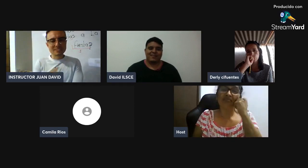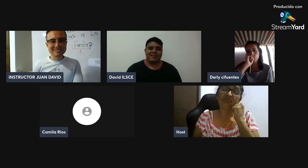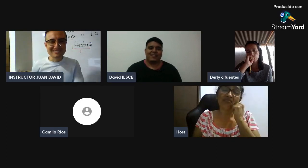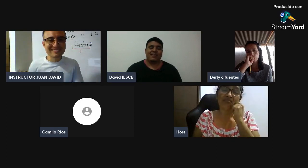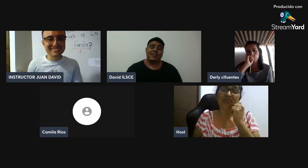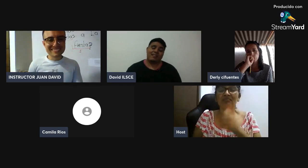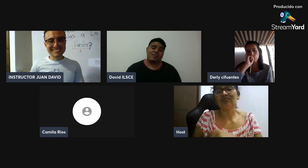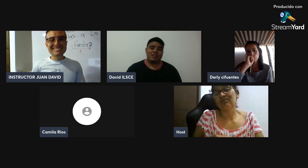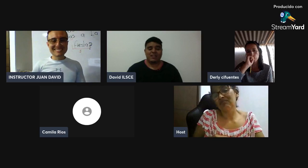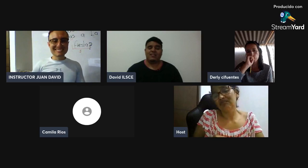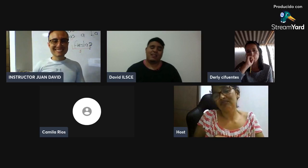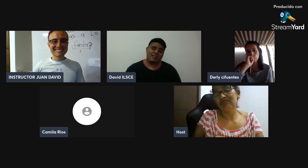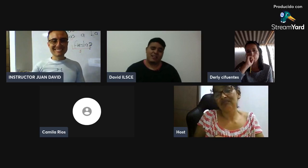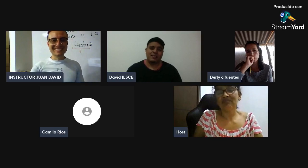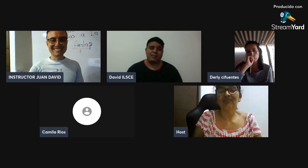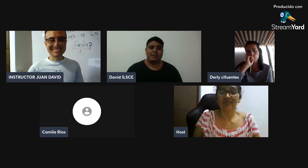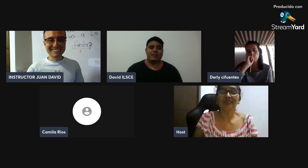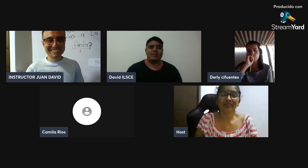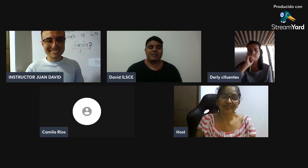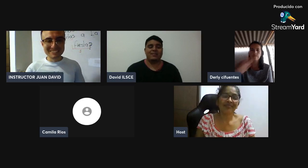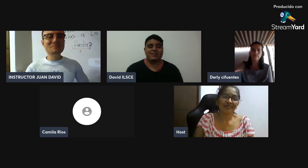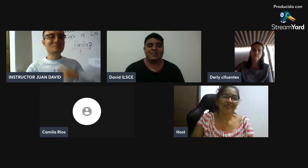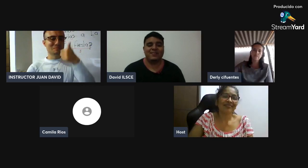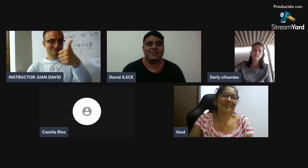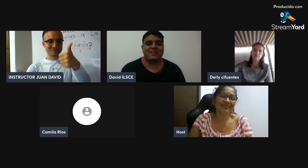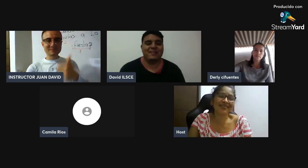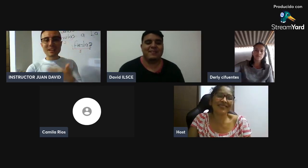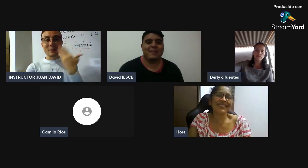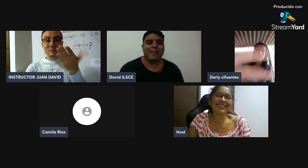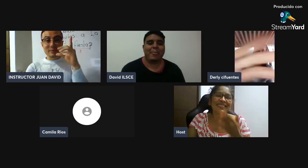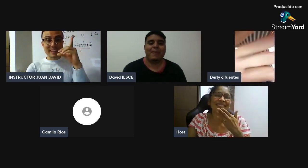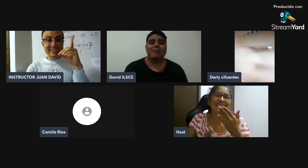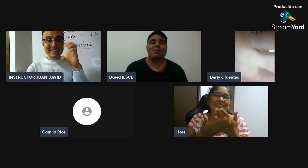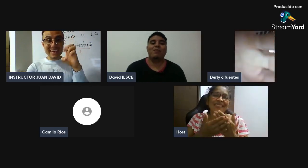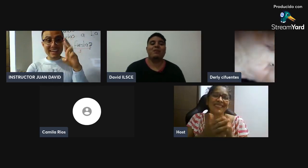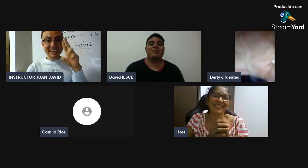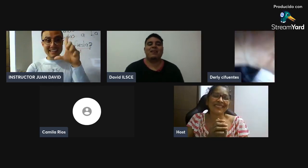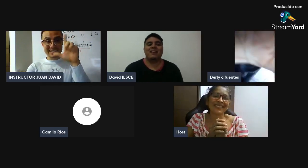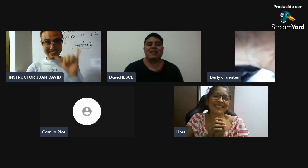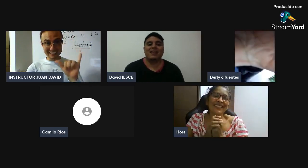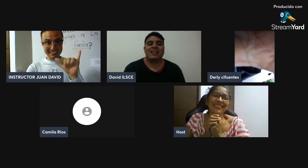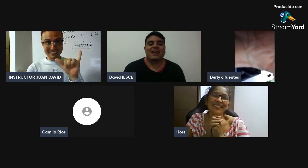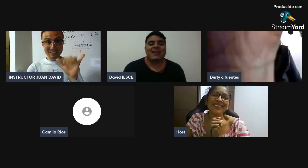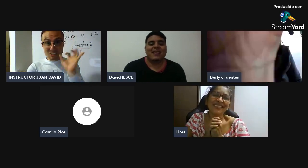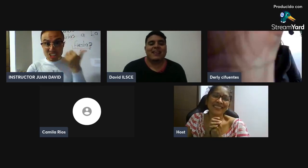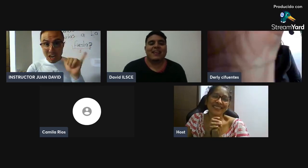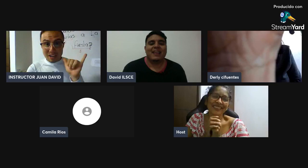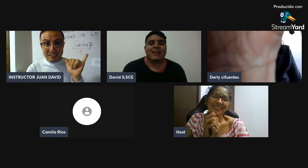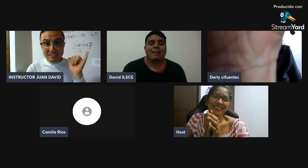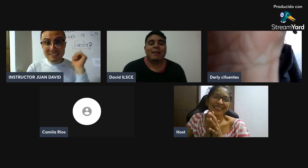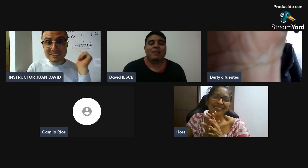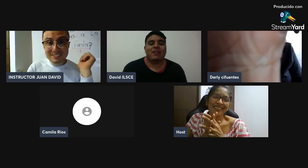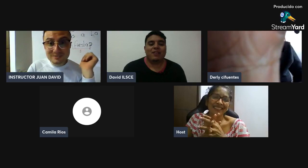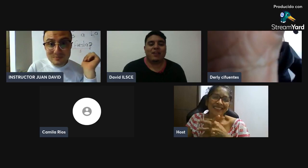triste o triste así se puede sí muy bien vamos ahora con